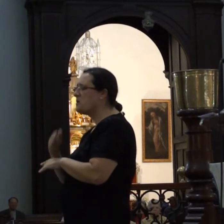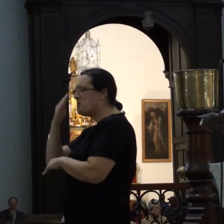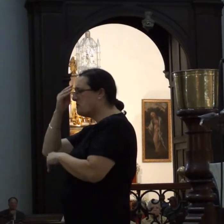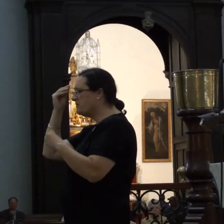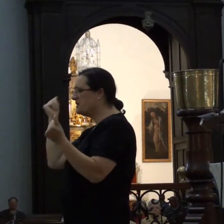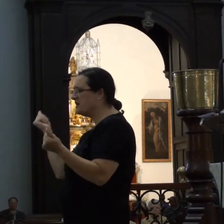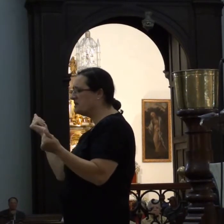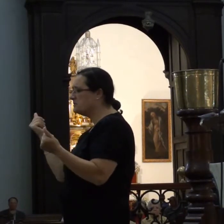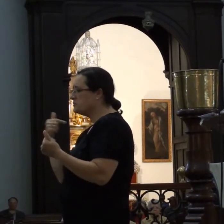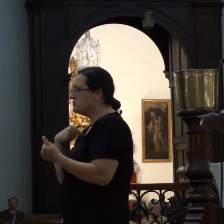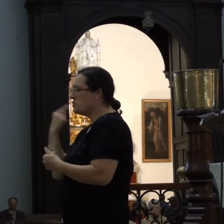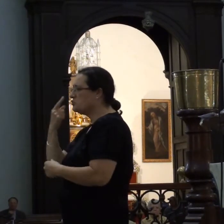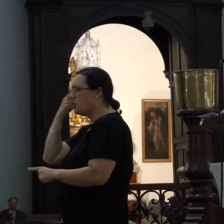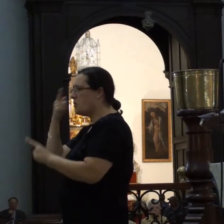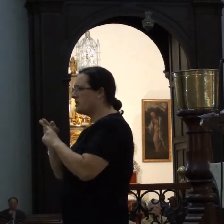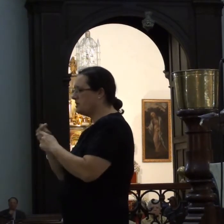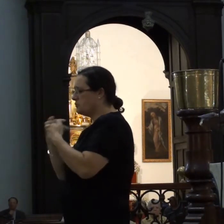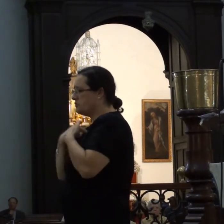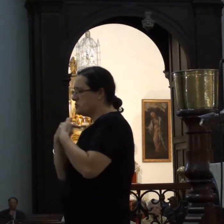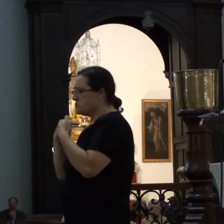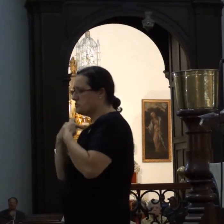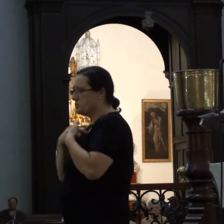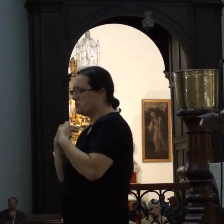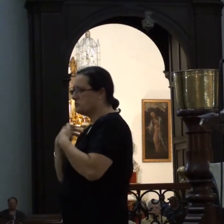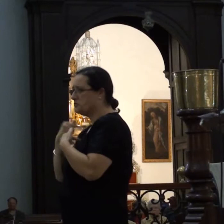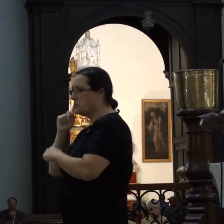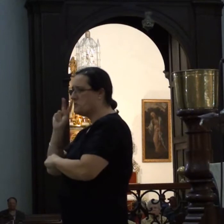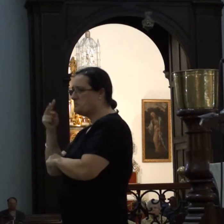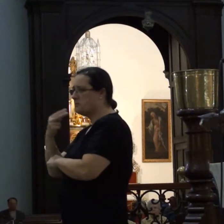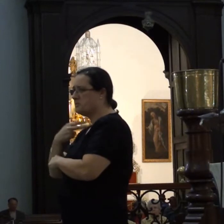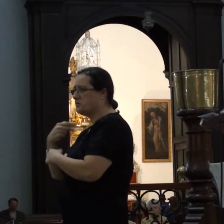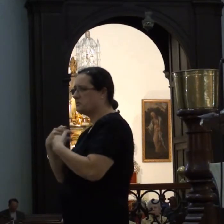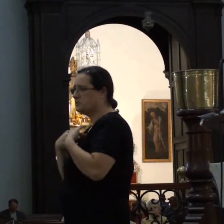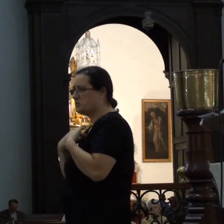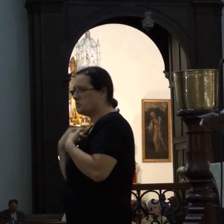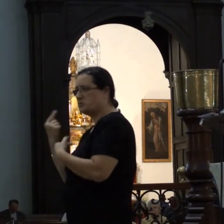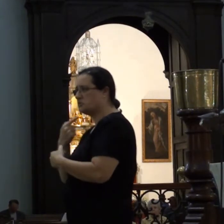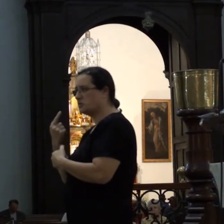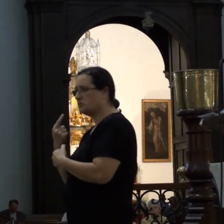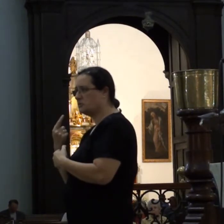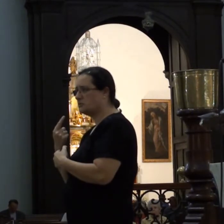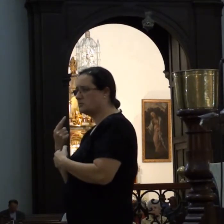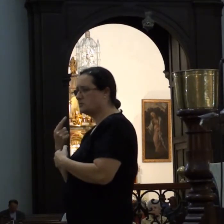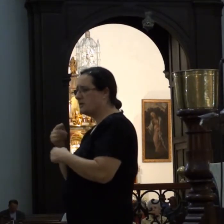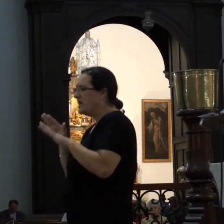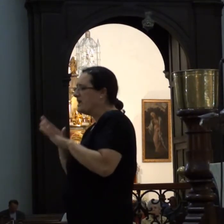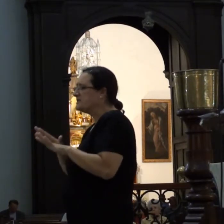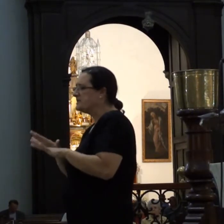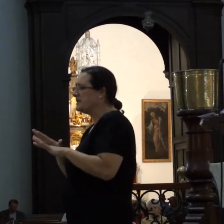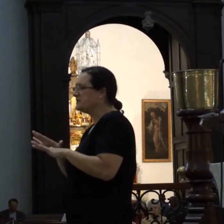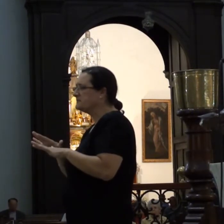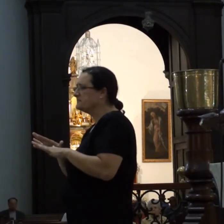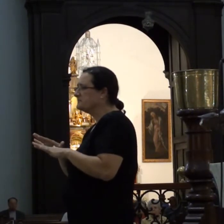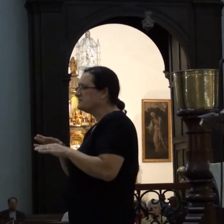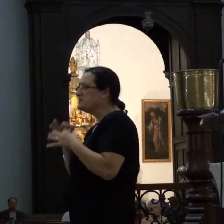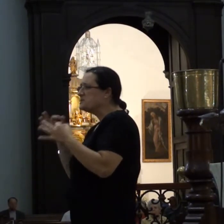concentrados ensimismados a abrirnos a nosotros a estar al